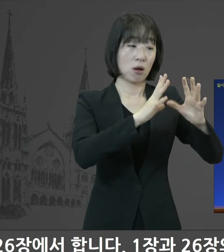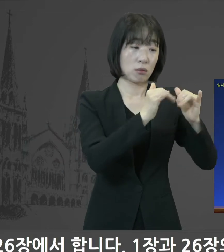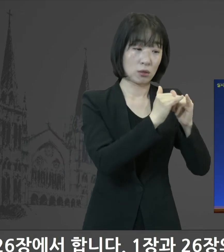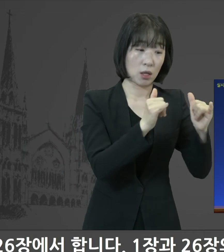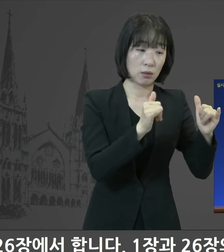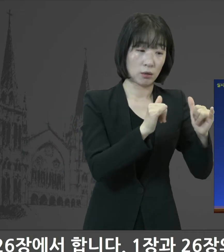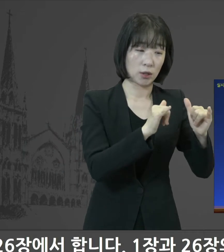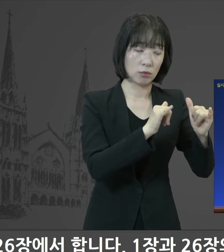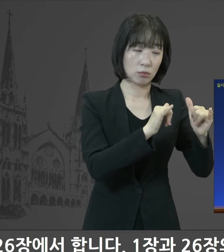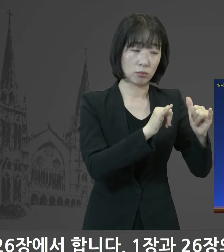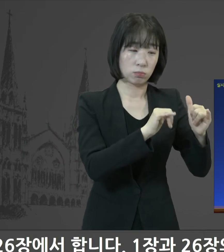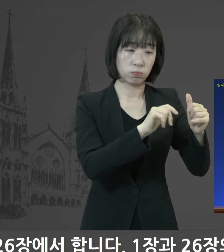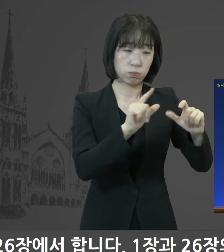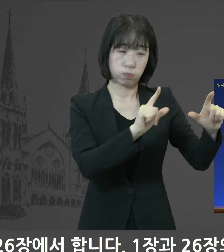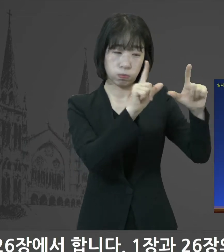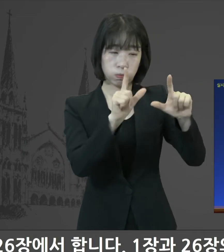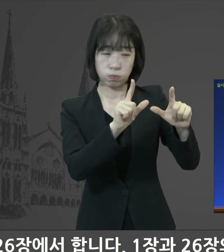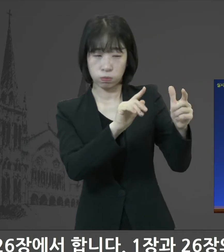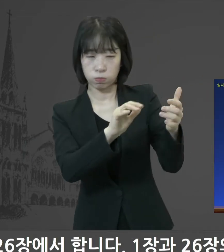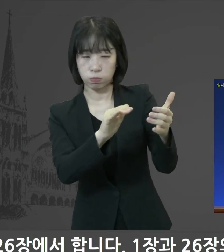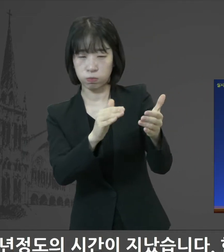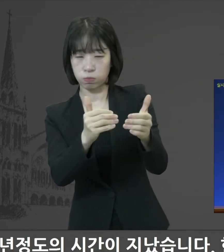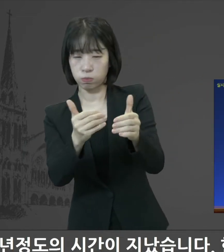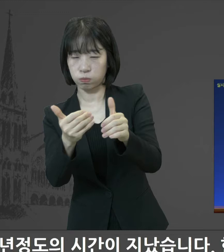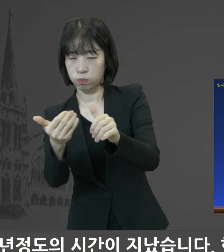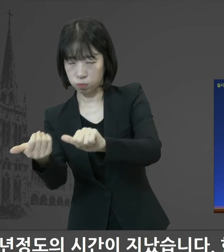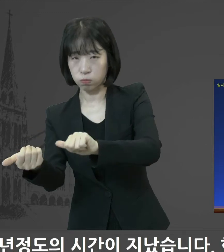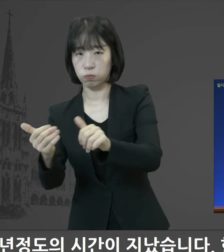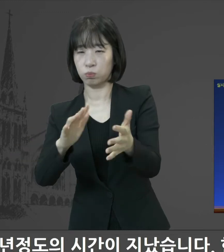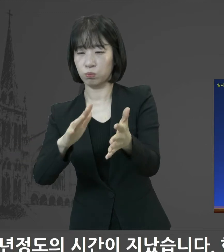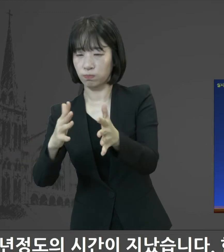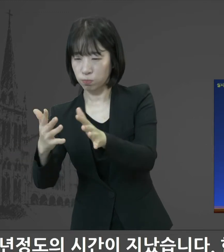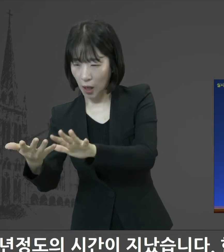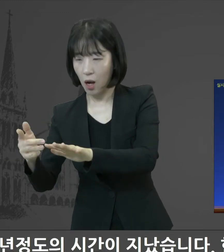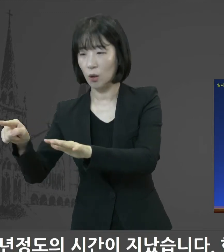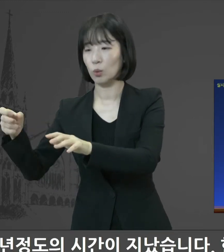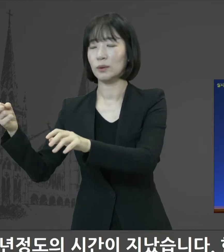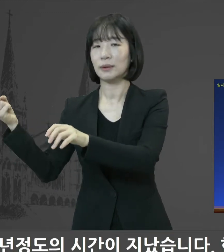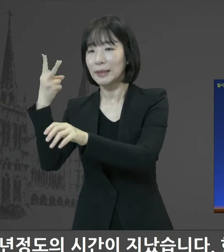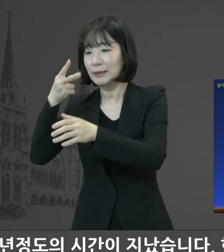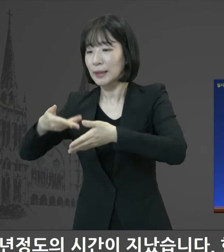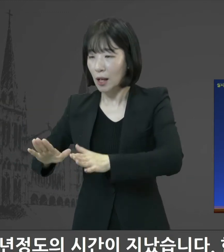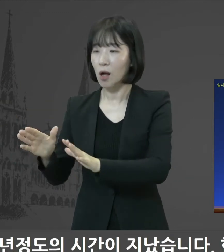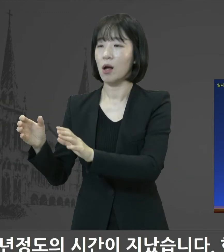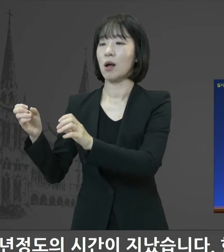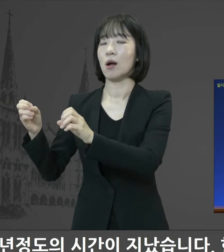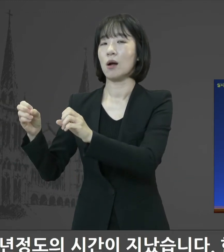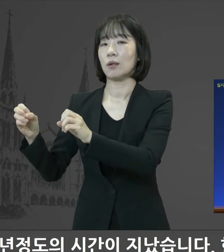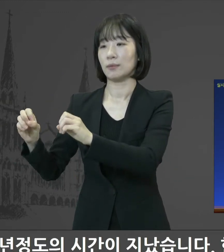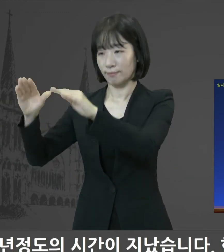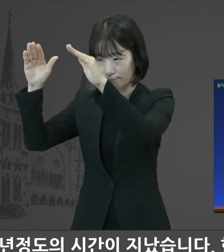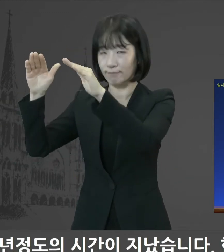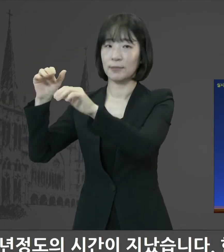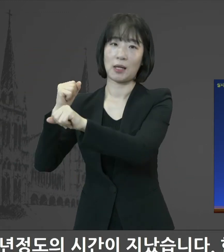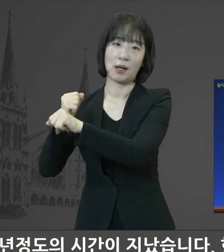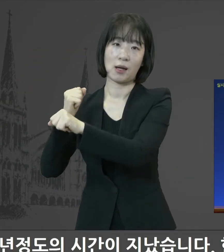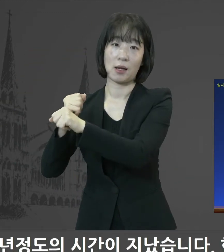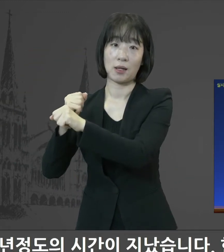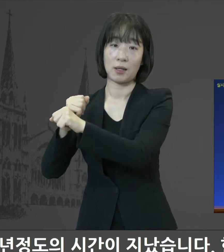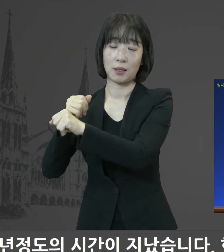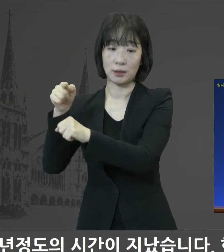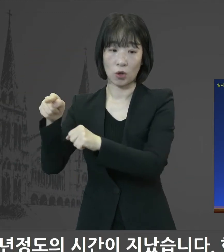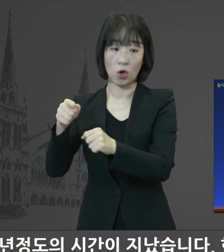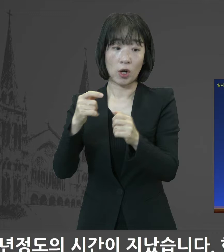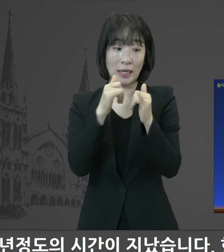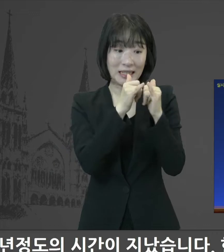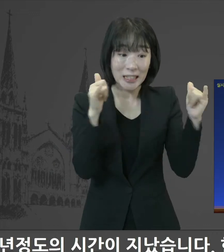사그러지고 다음 세대가 일어날 그런 기간이죠. 그래서 민수기는 두 번의 인구조사를 통해서